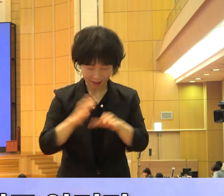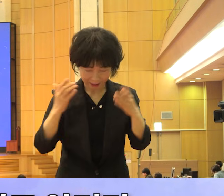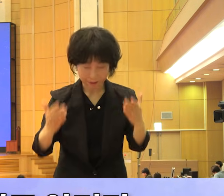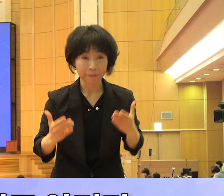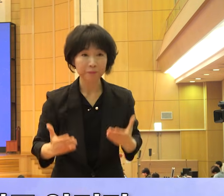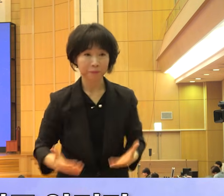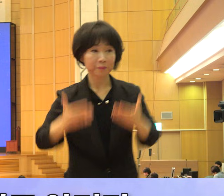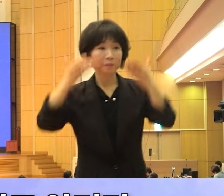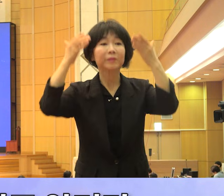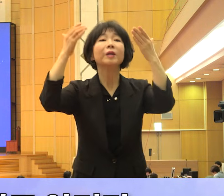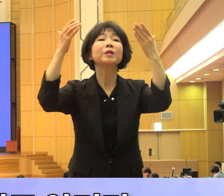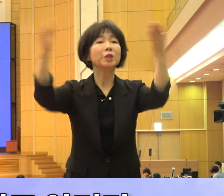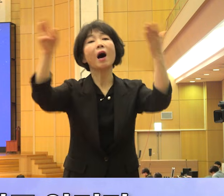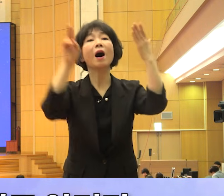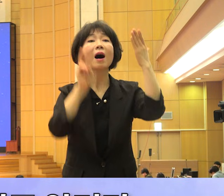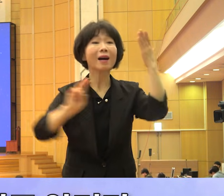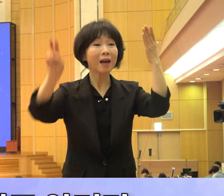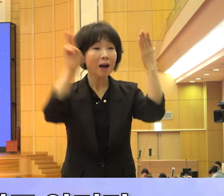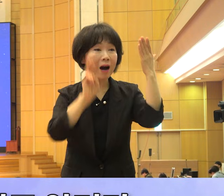예배합니다.